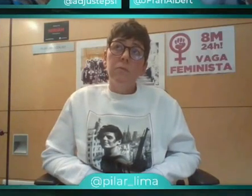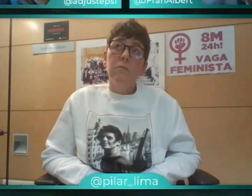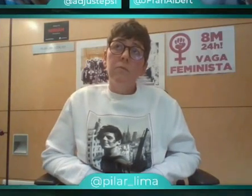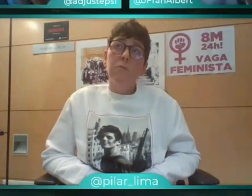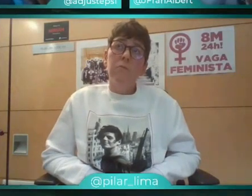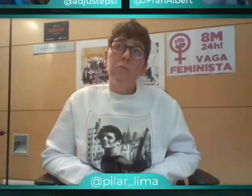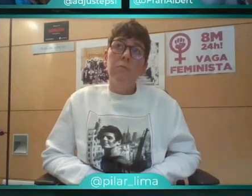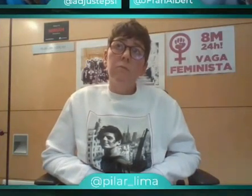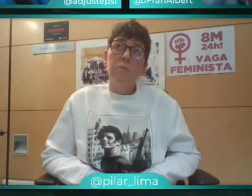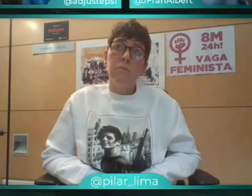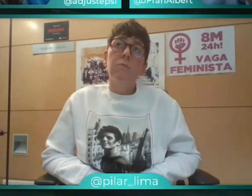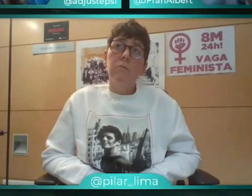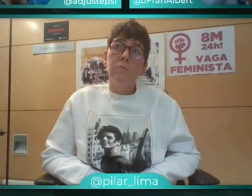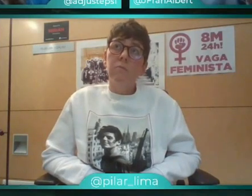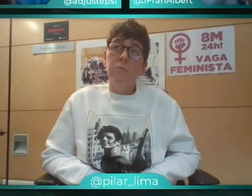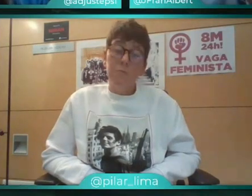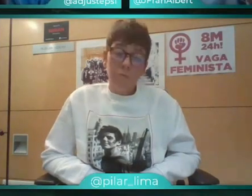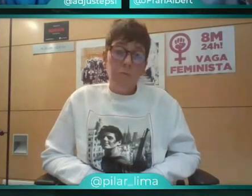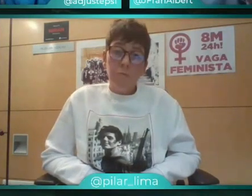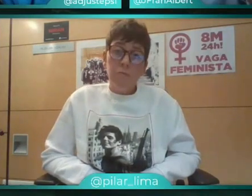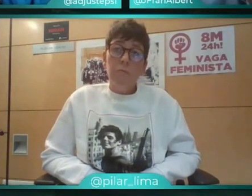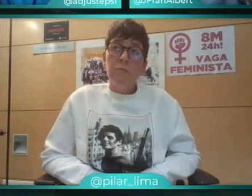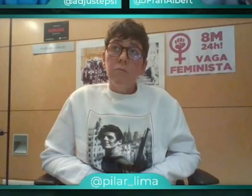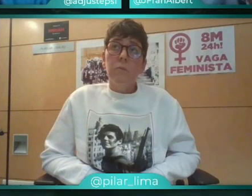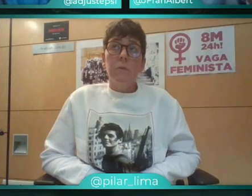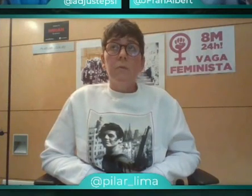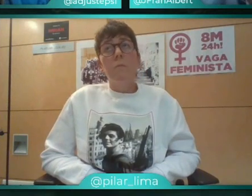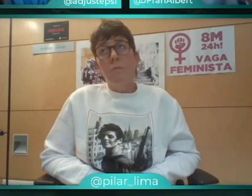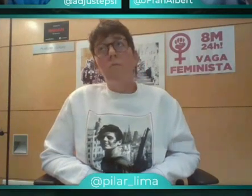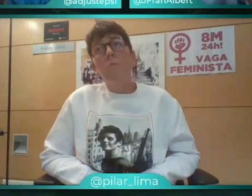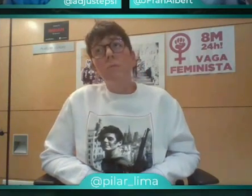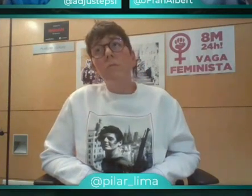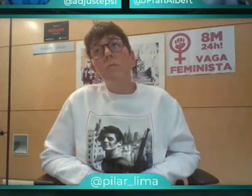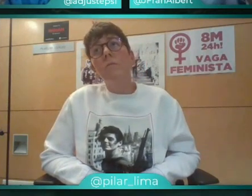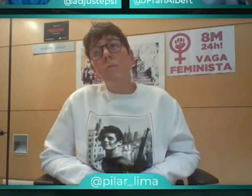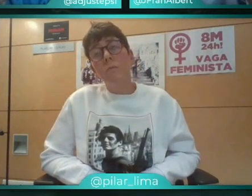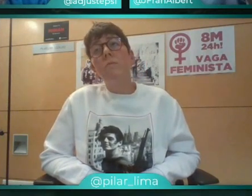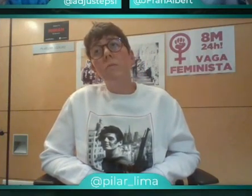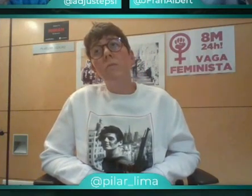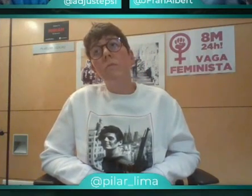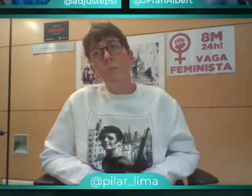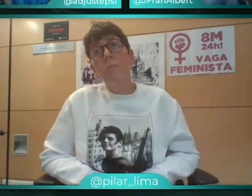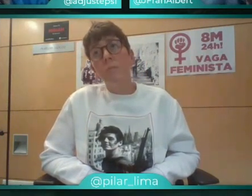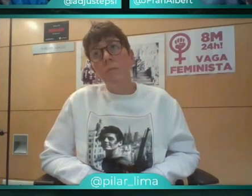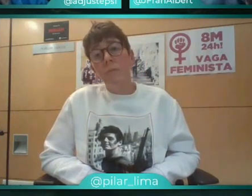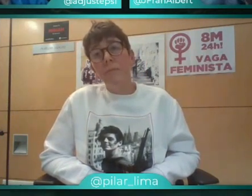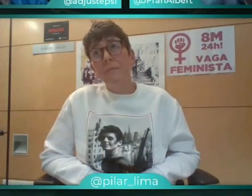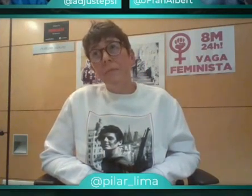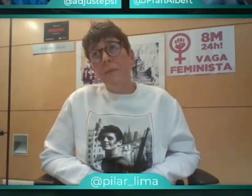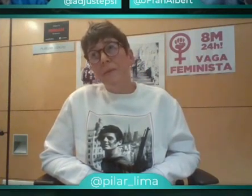nada entonces sería un buen punto de debate no el Cómo respondemos ante eso no sé tú pillar qué opinarás en este caso